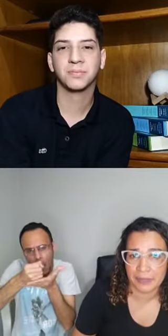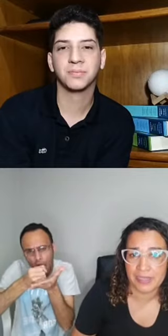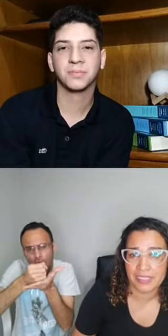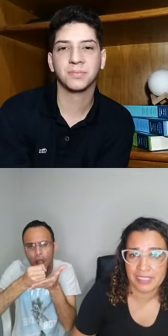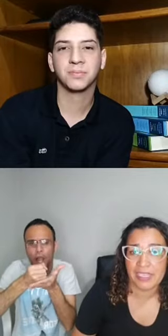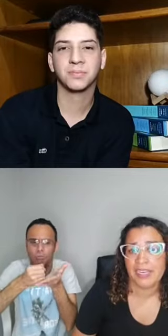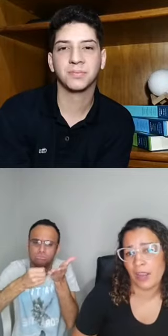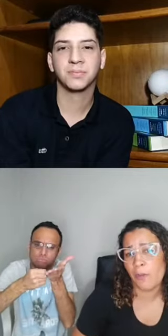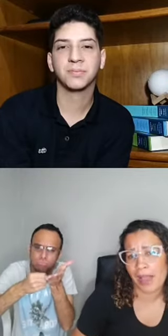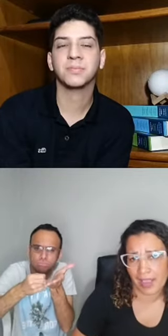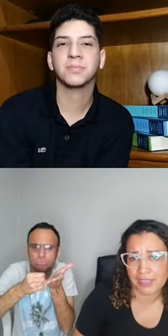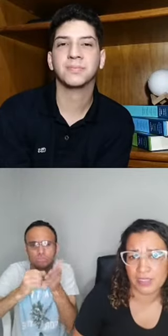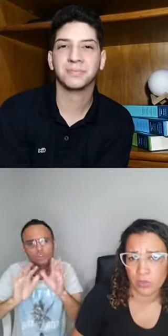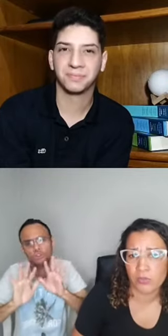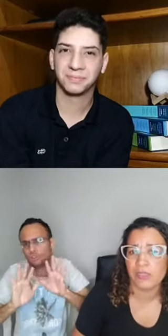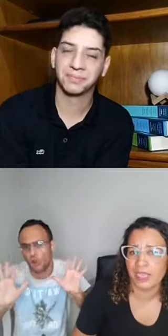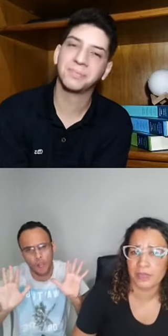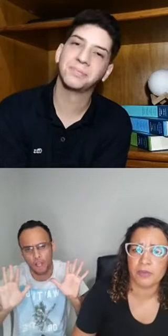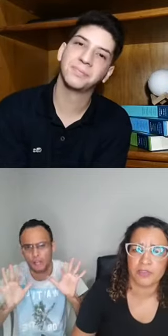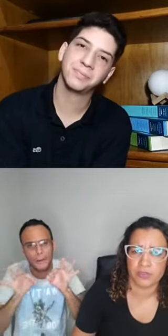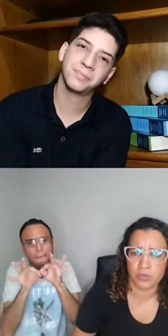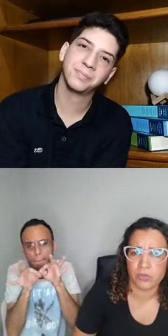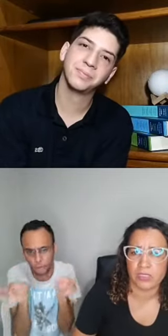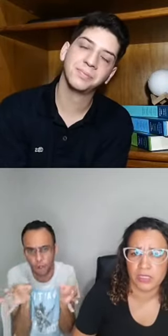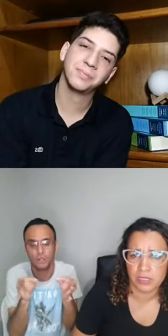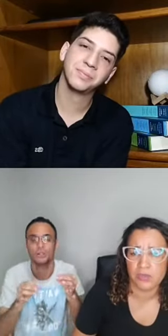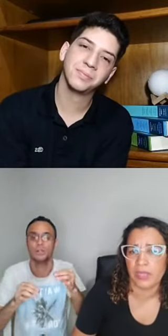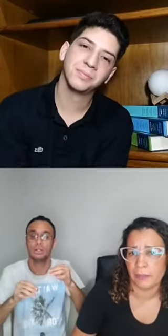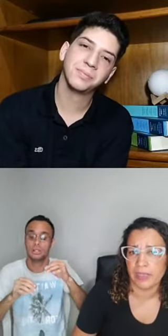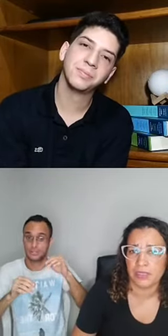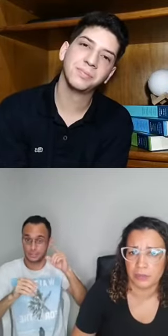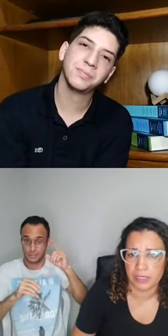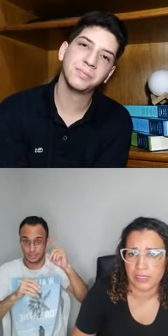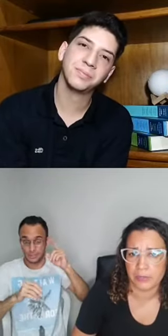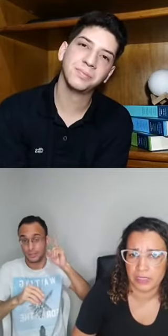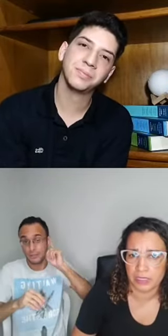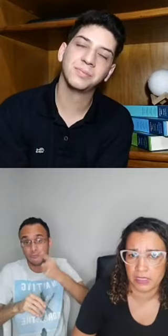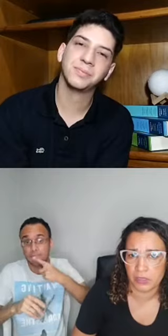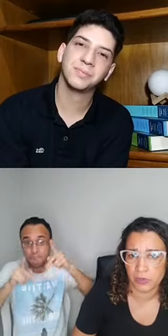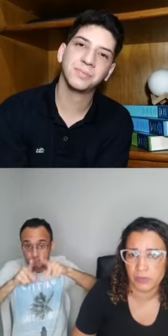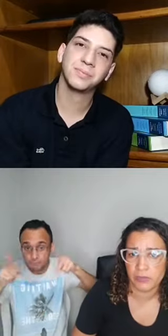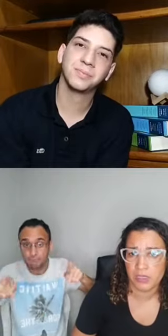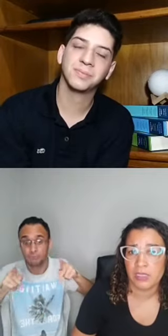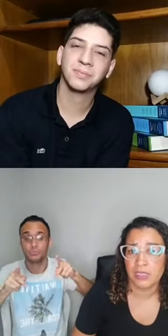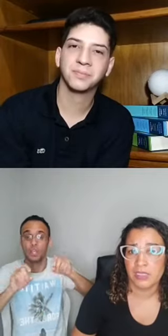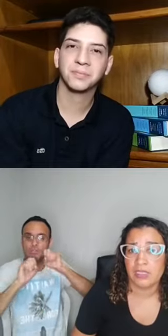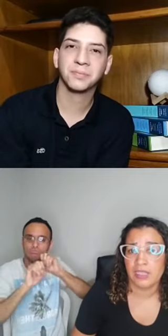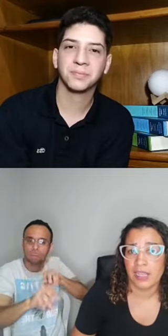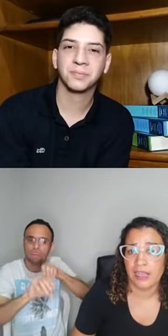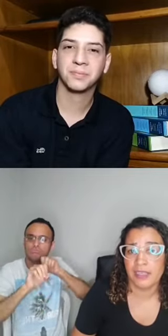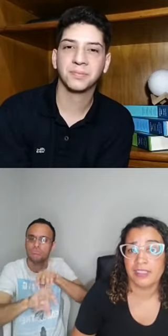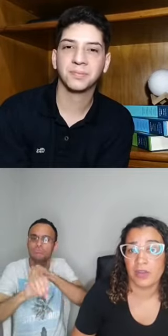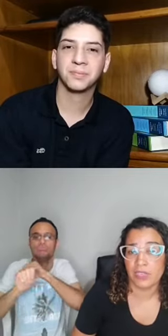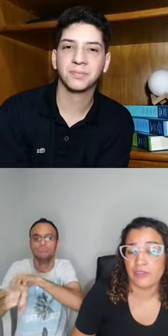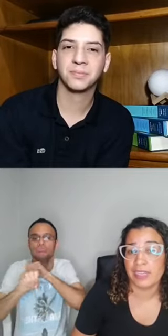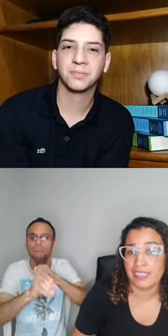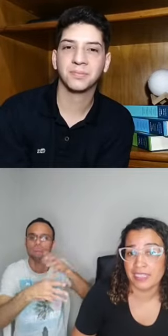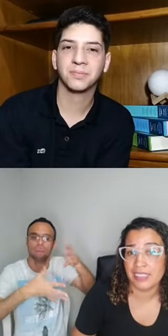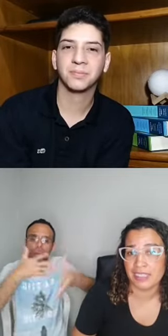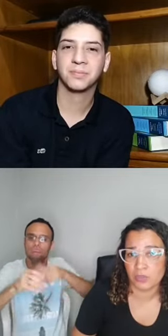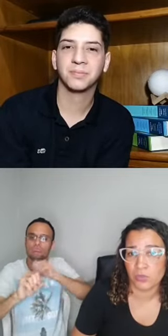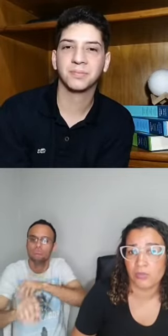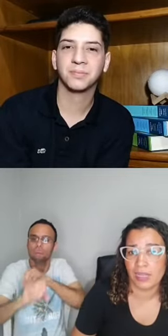a Libras, né, o básico, né? Depois vai evoluindo, né, bem mais simplesinho, né? Então ele